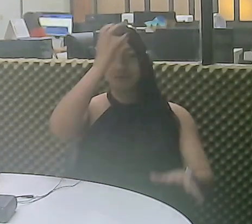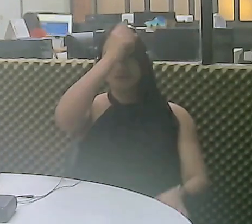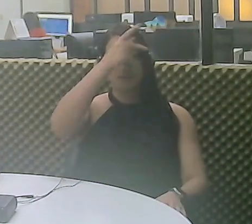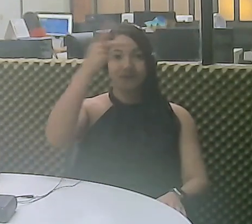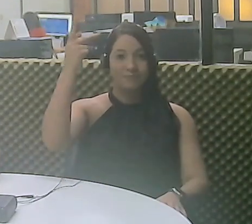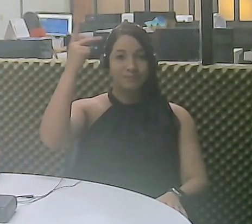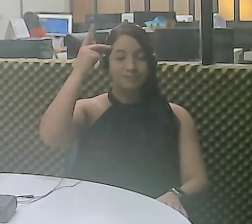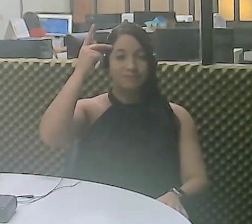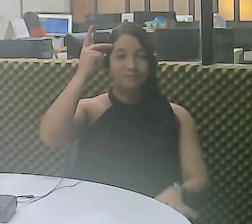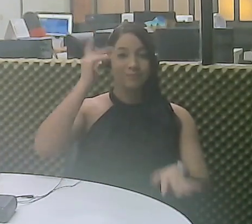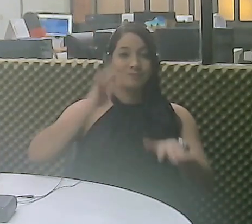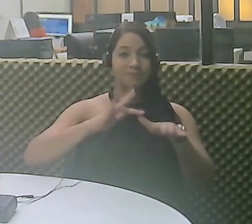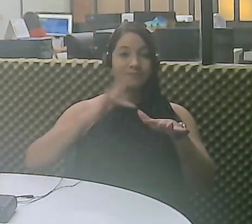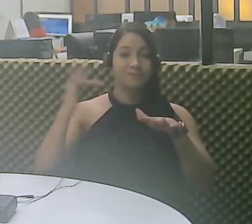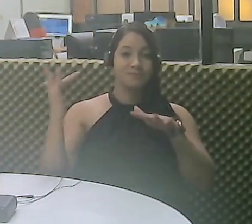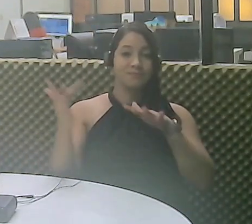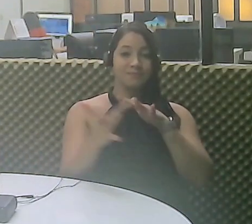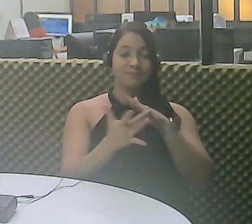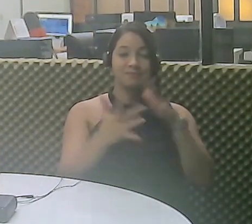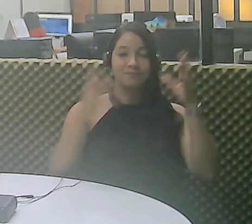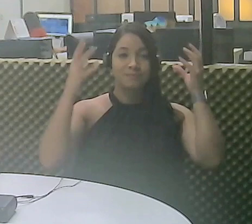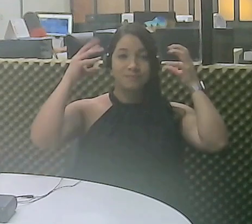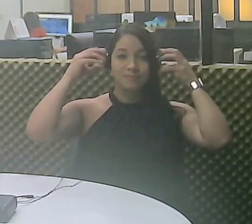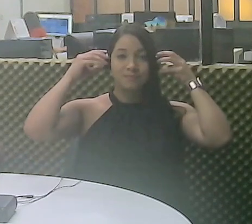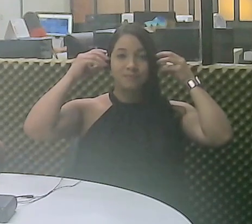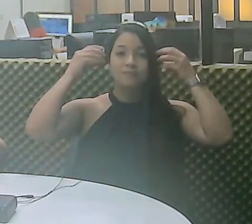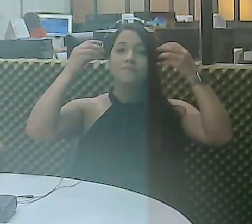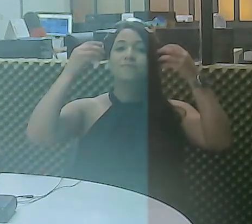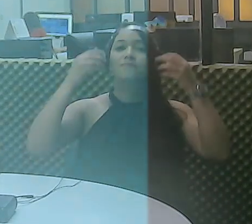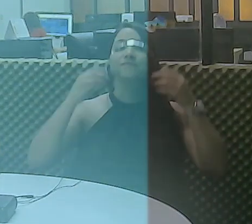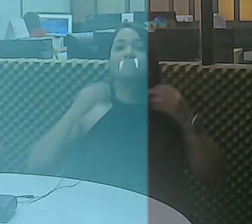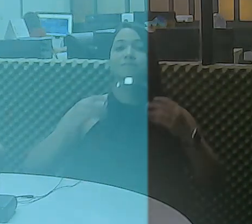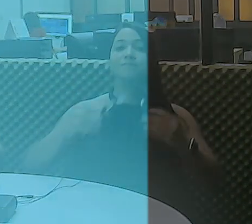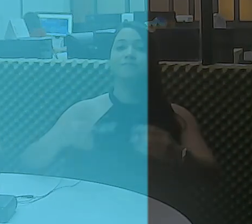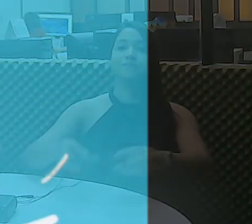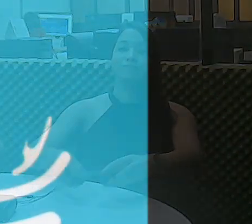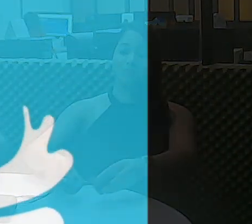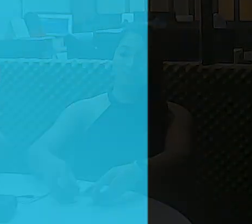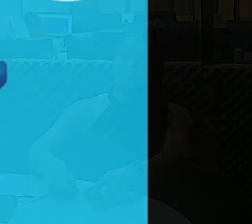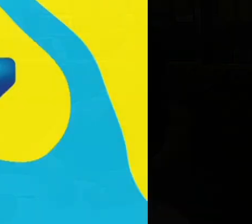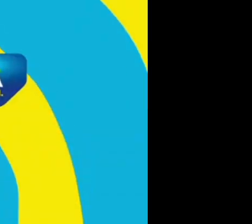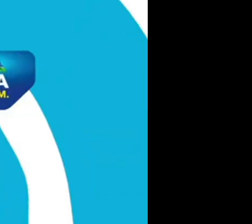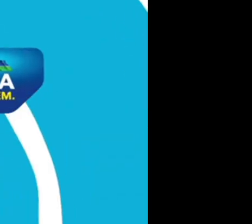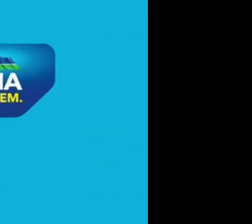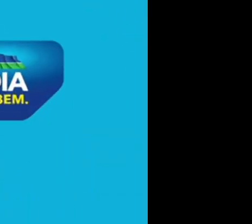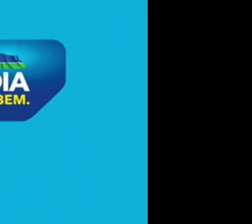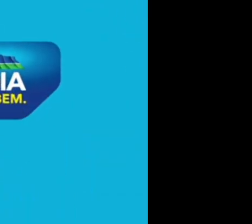Continue conosco no portal da Prefeitura e nas redes sociais.